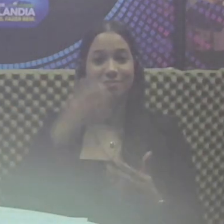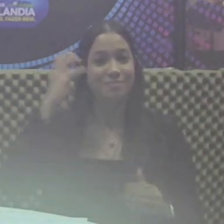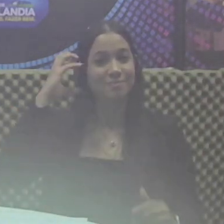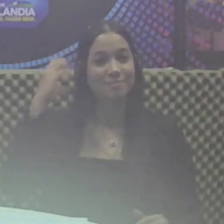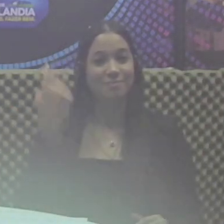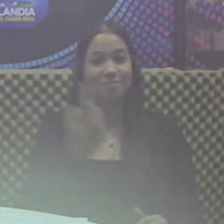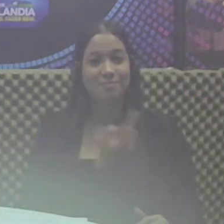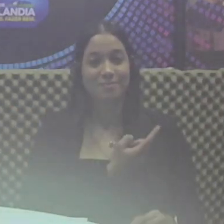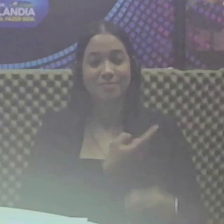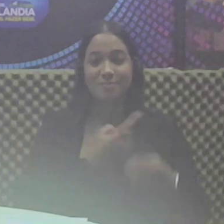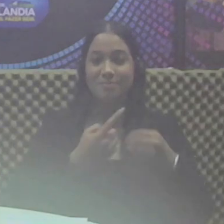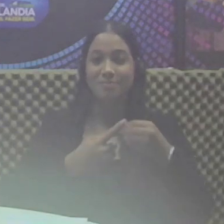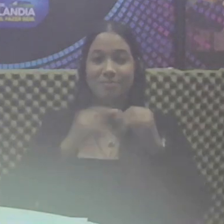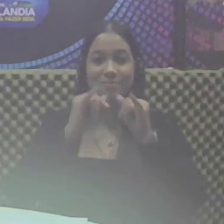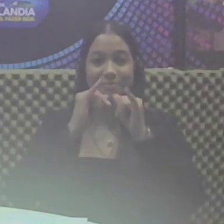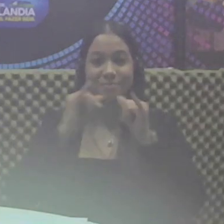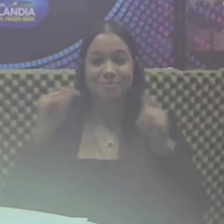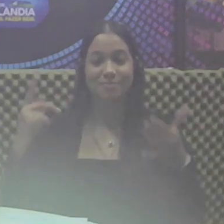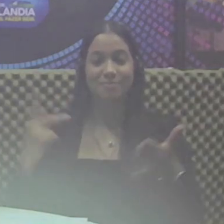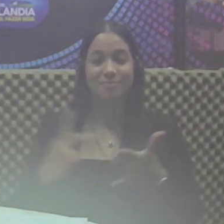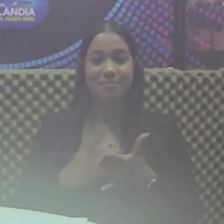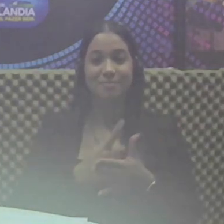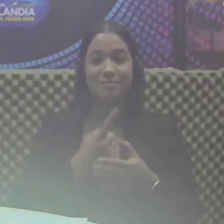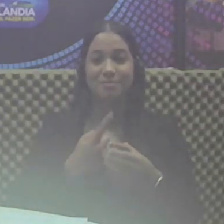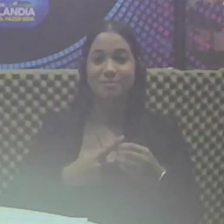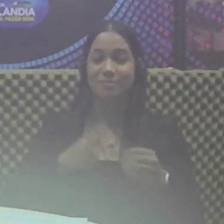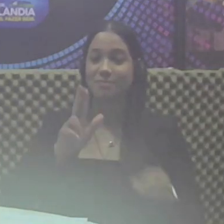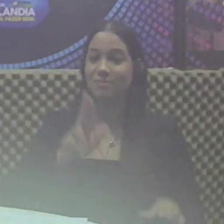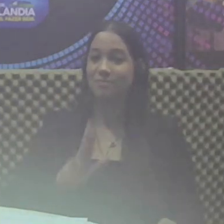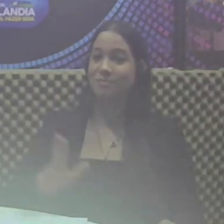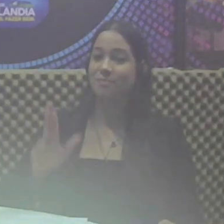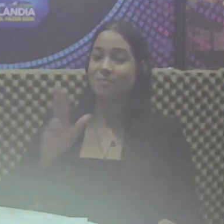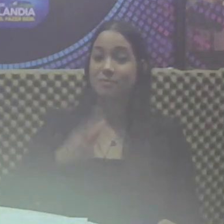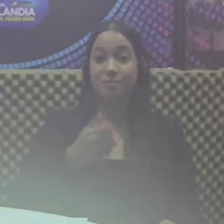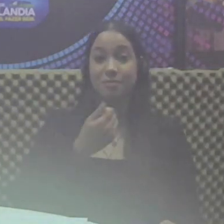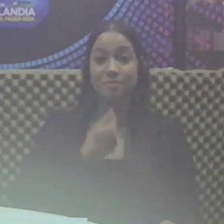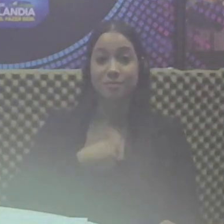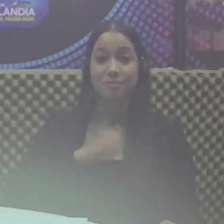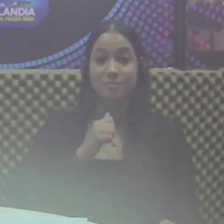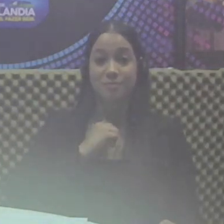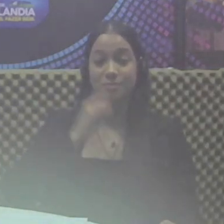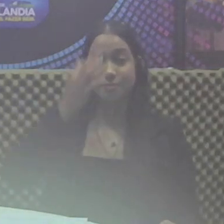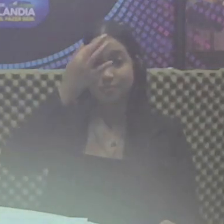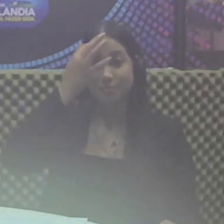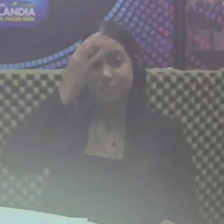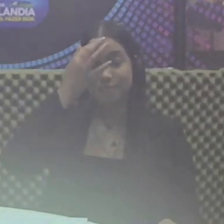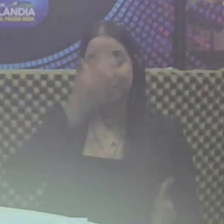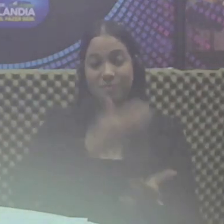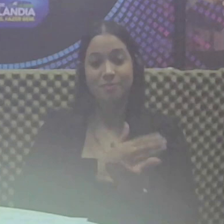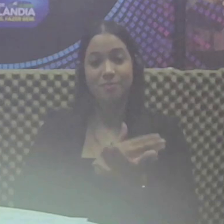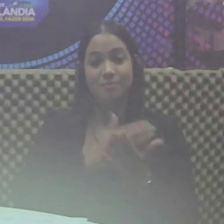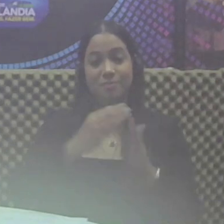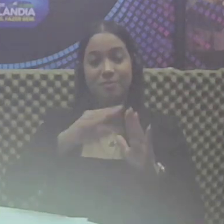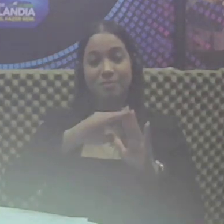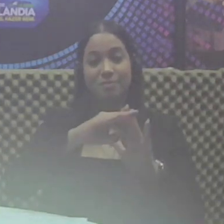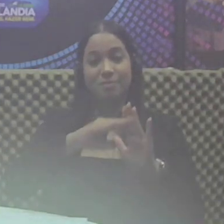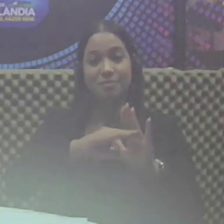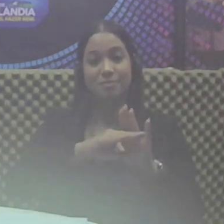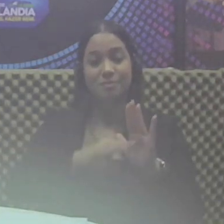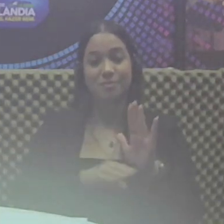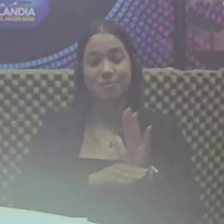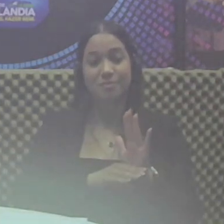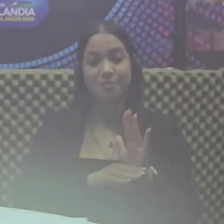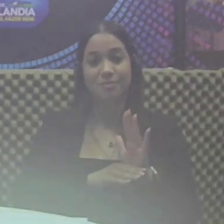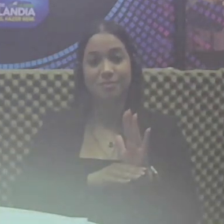com boletim de notícias sobre o que de fato acontece em Uberlândia eu sou Fernando Natálio e na edição de hoje